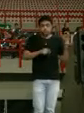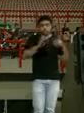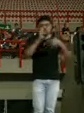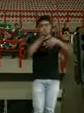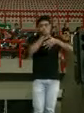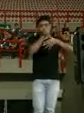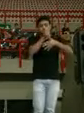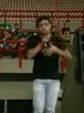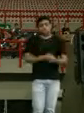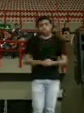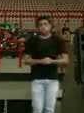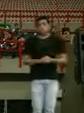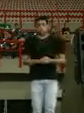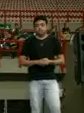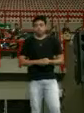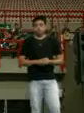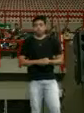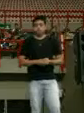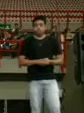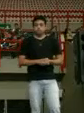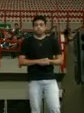A.